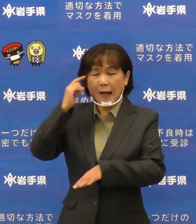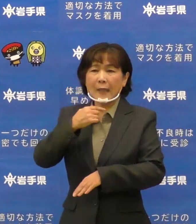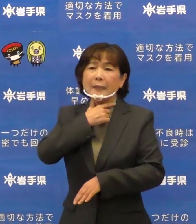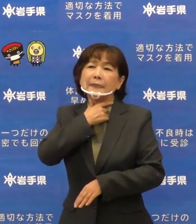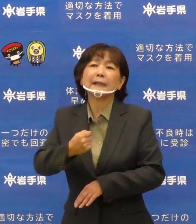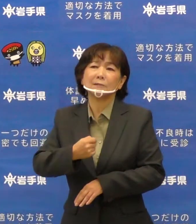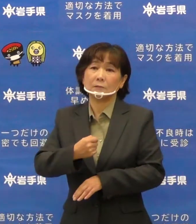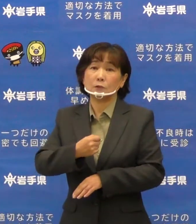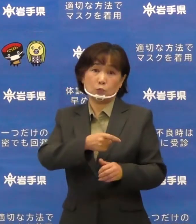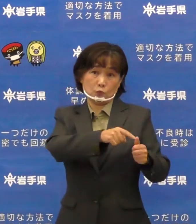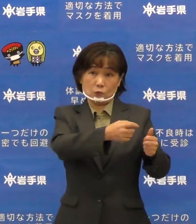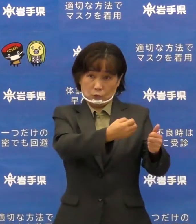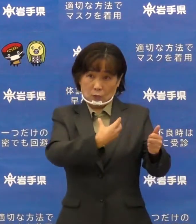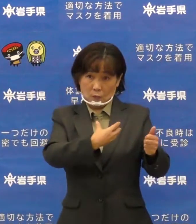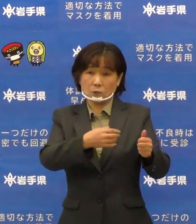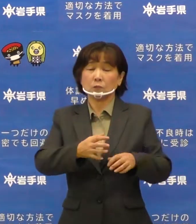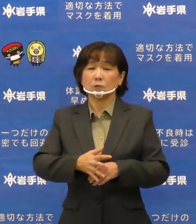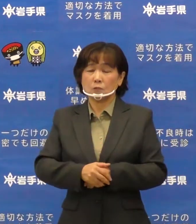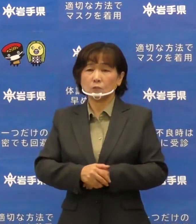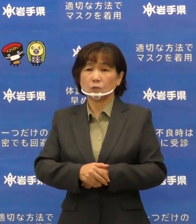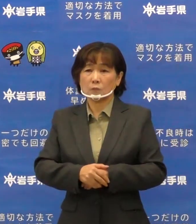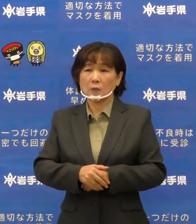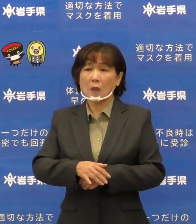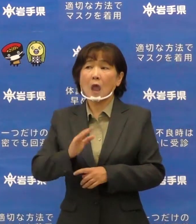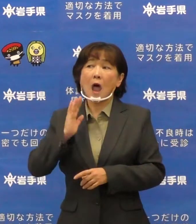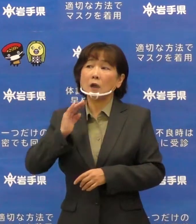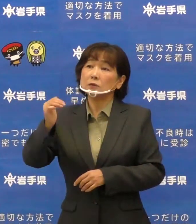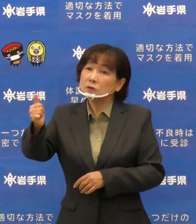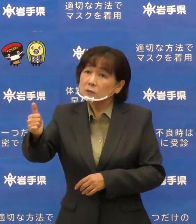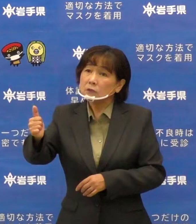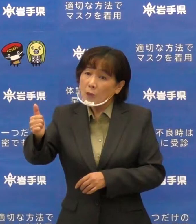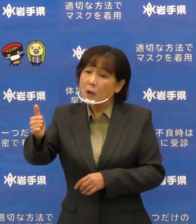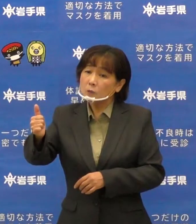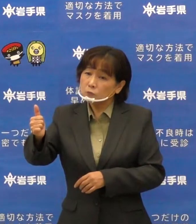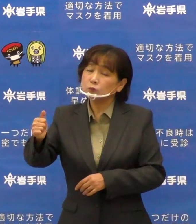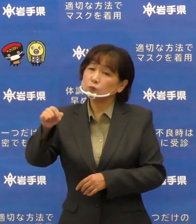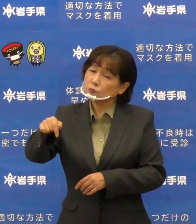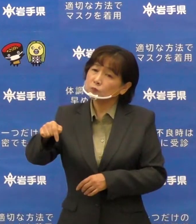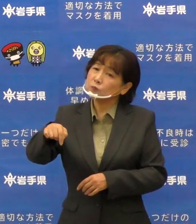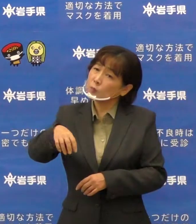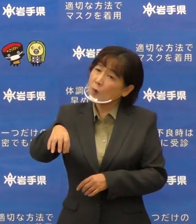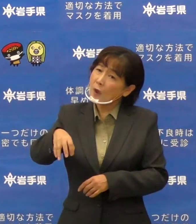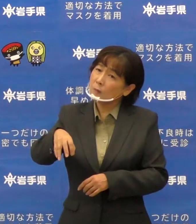対応については、どのような形が望ましいというようにお考えでしょうか。